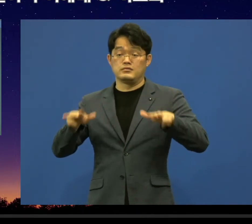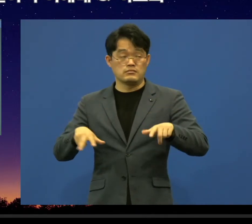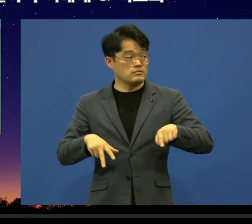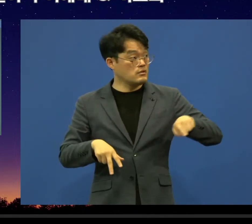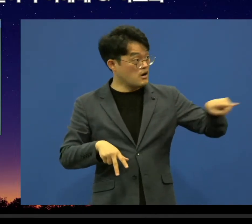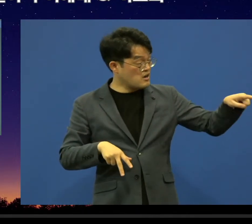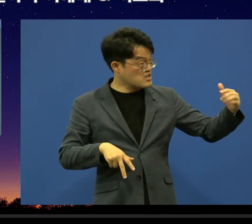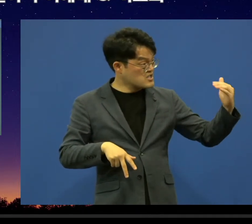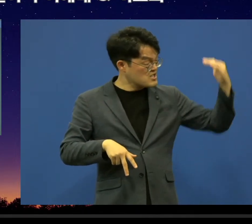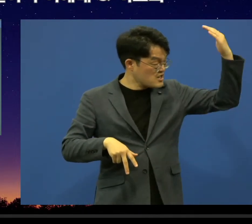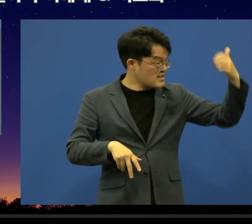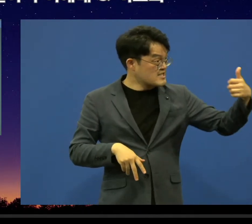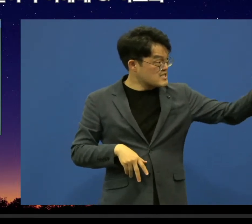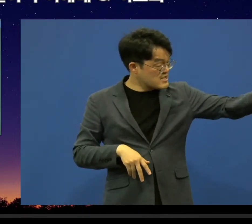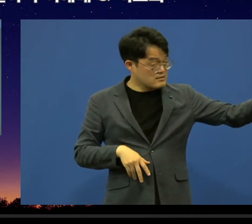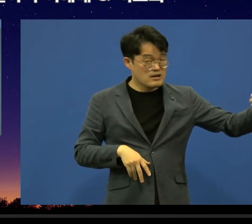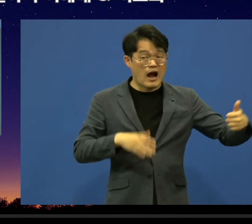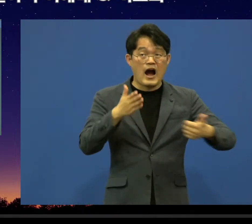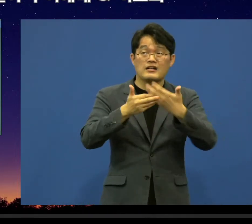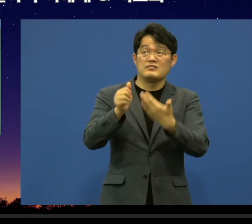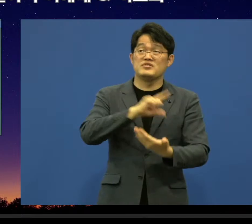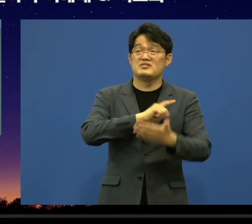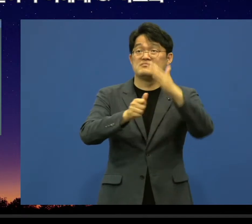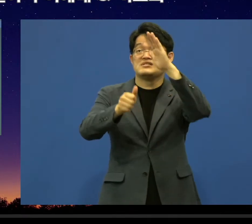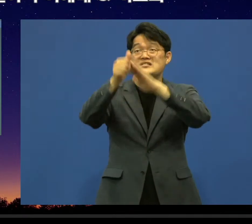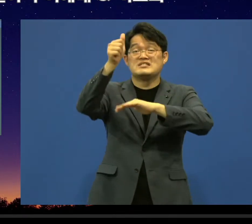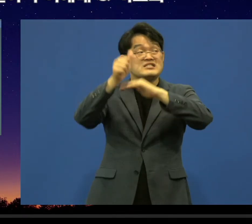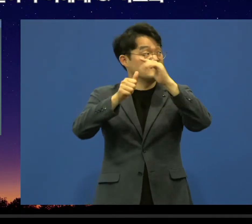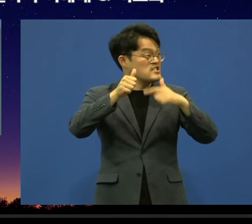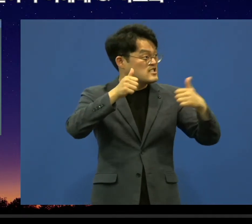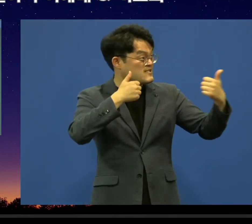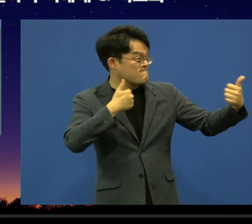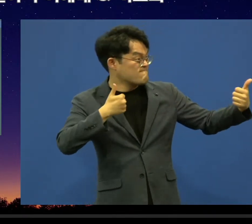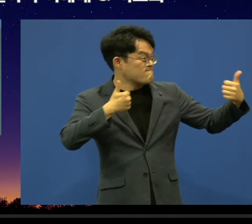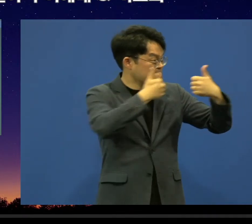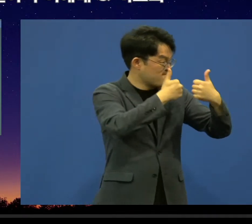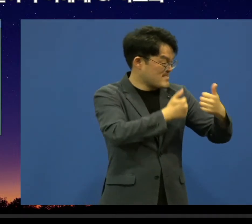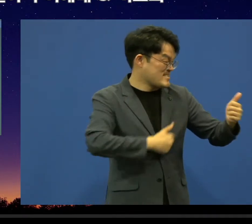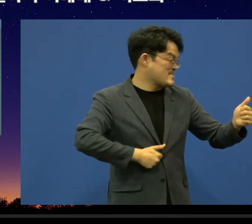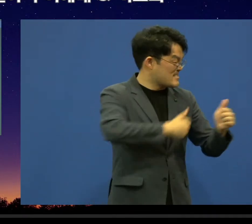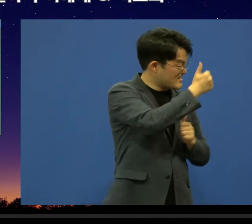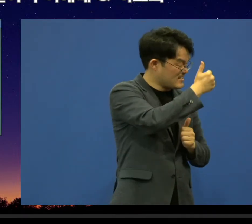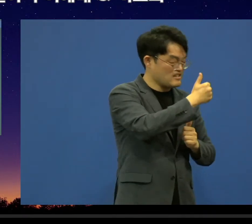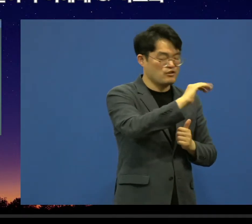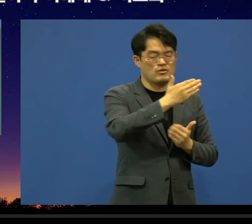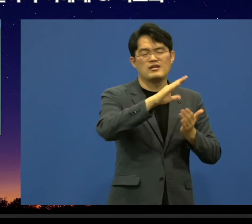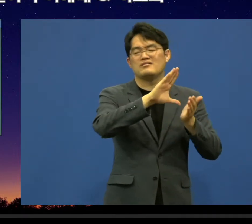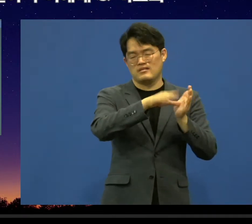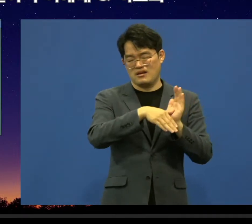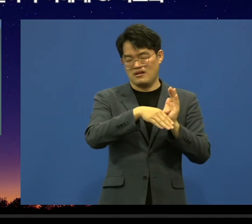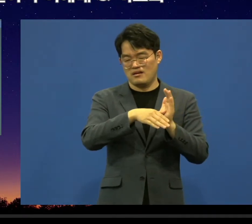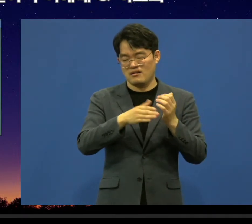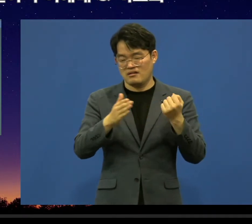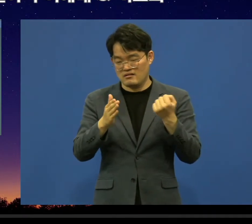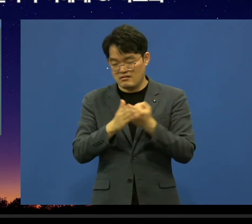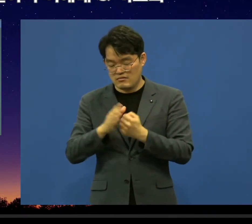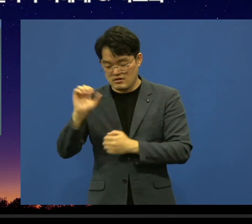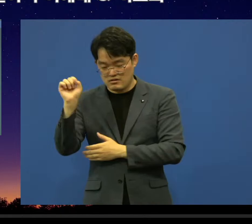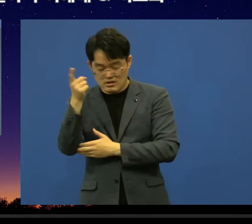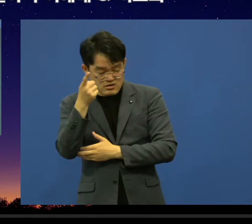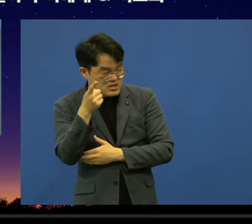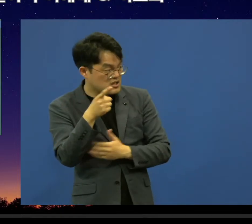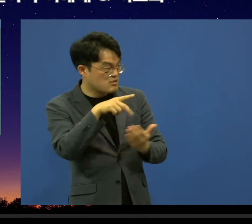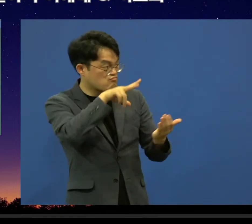골리앗을 상대할 때입니다. 다윗은 지금 무엇에 집중해야 하는지 정확하게 알고 있어요. 문제